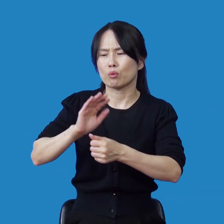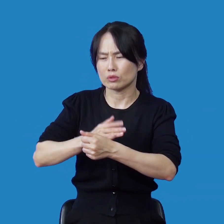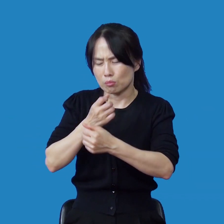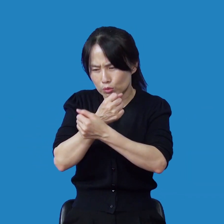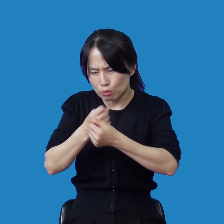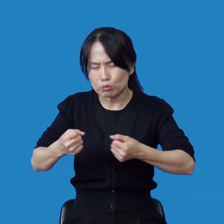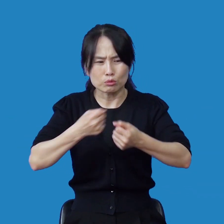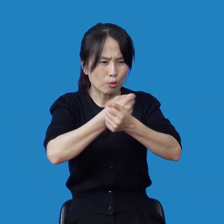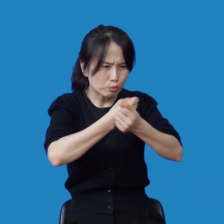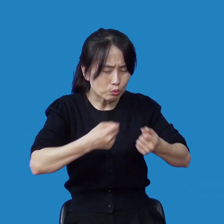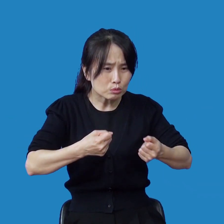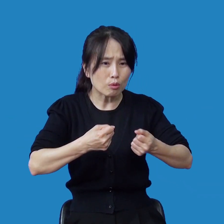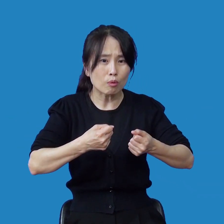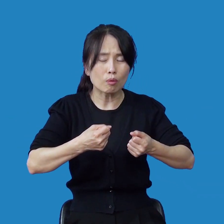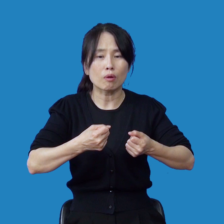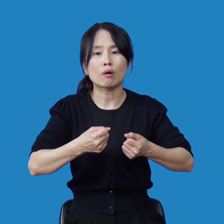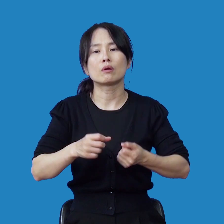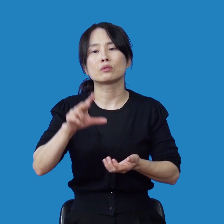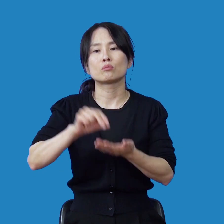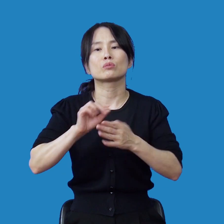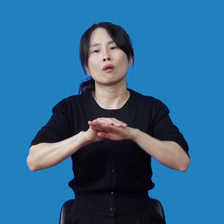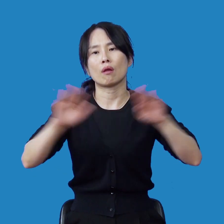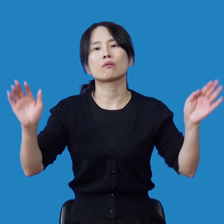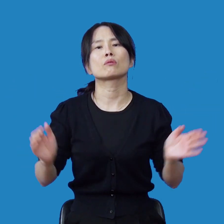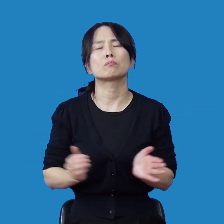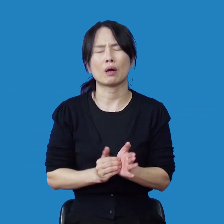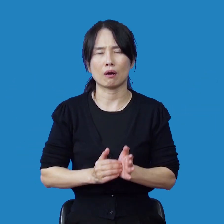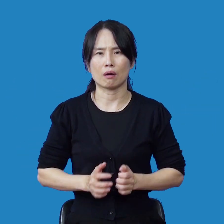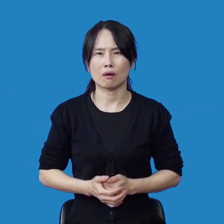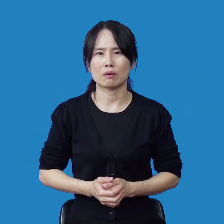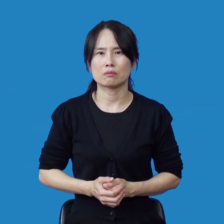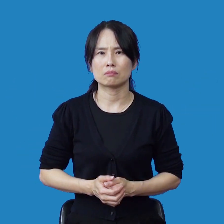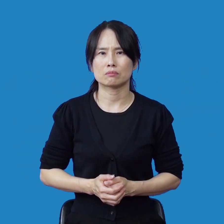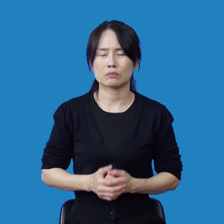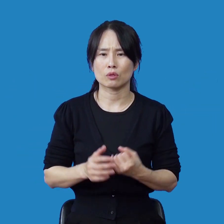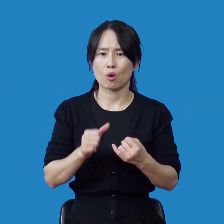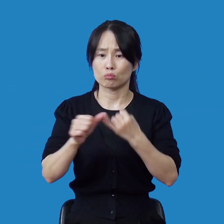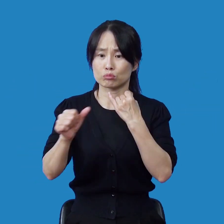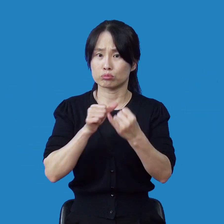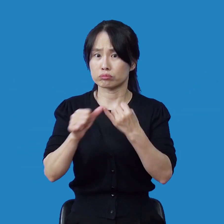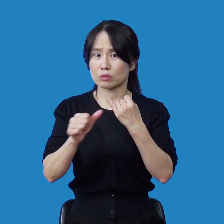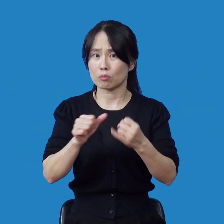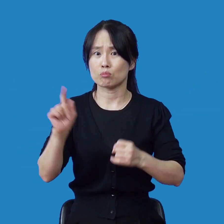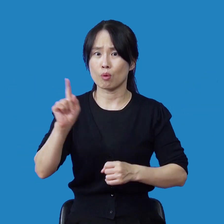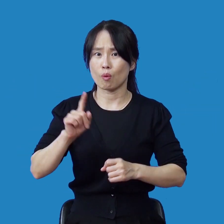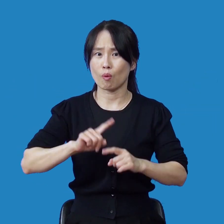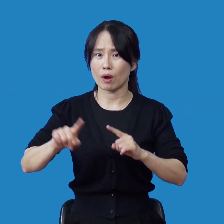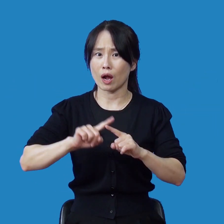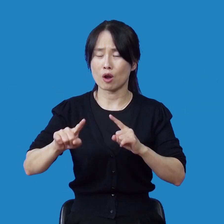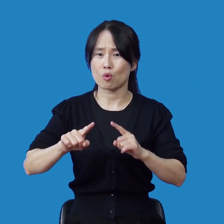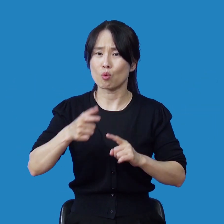용서를 비는데 그 해결되지 못할 문제가 뭐가 있겠습니까? 부부 싸움은 칼로 물베기라고 하는데.